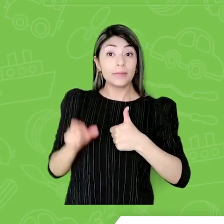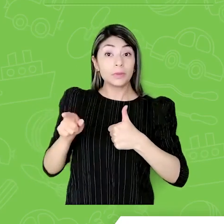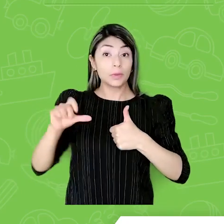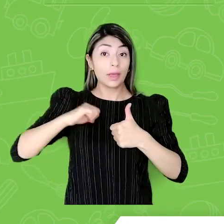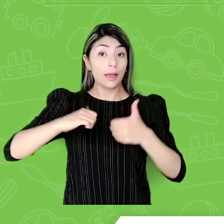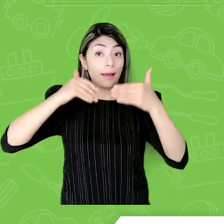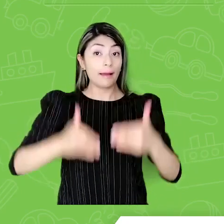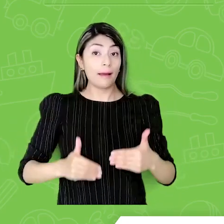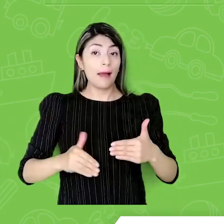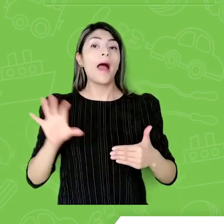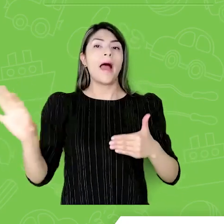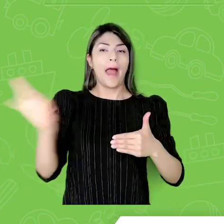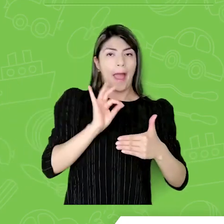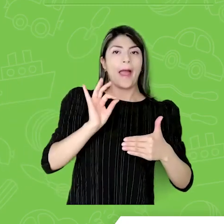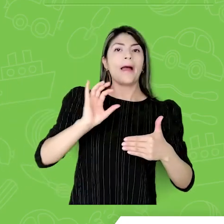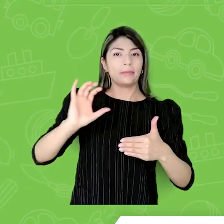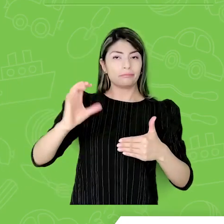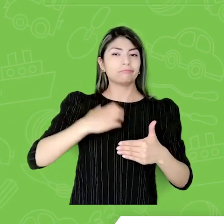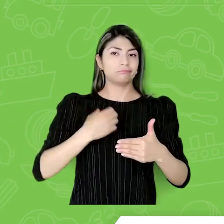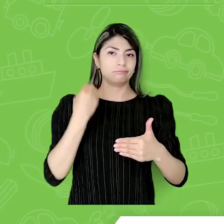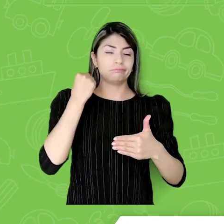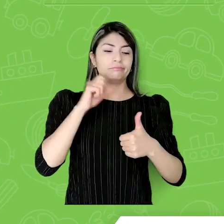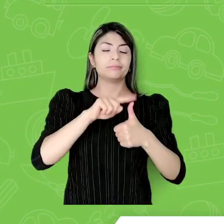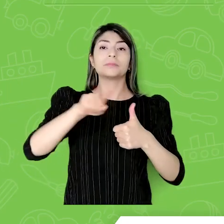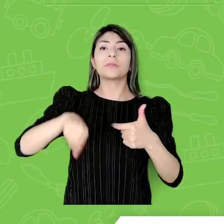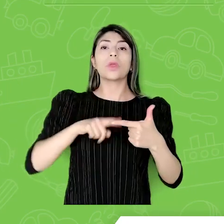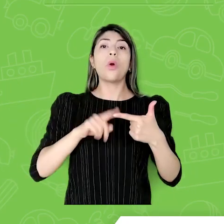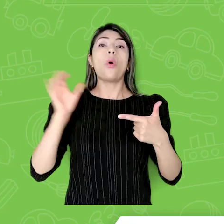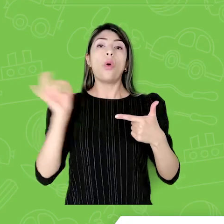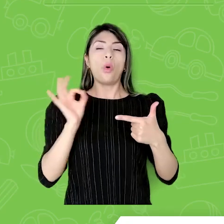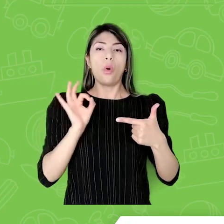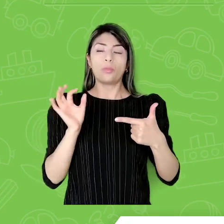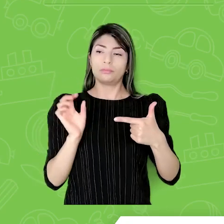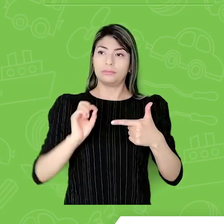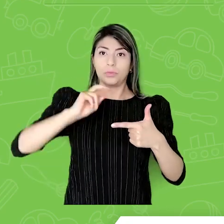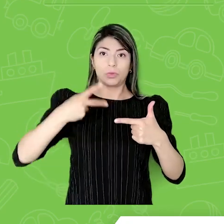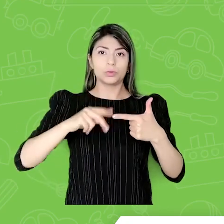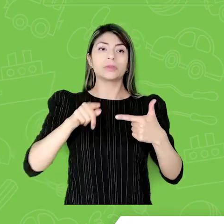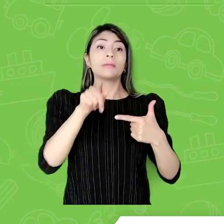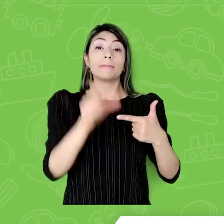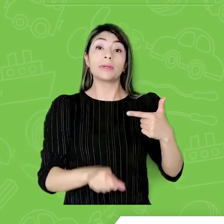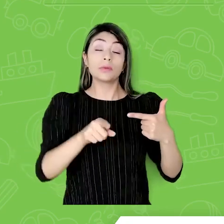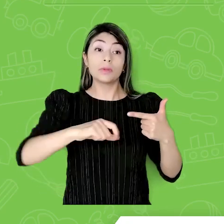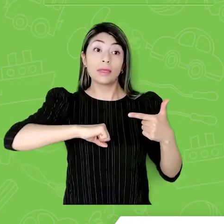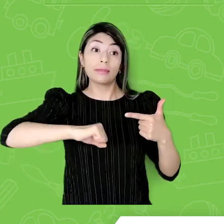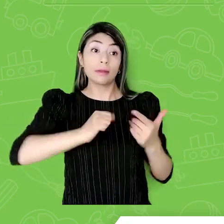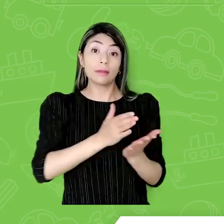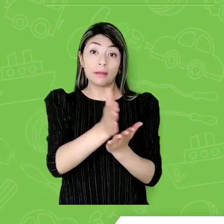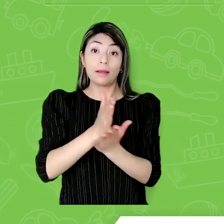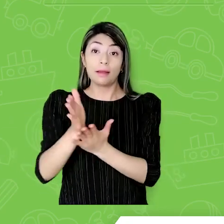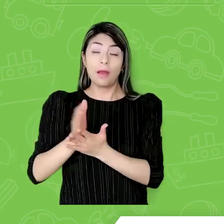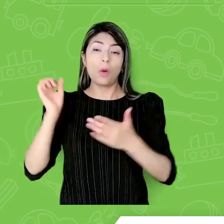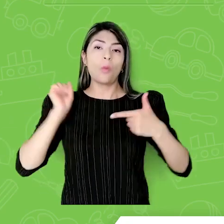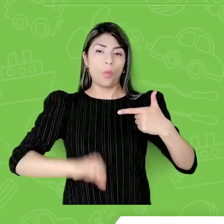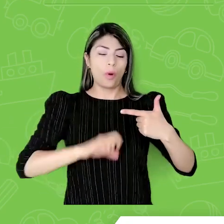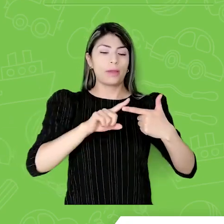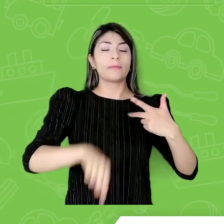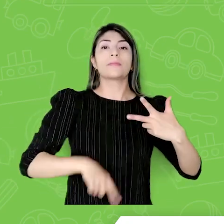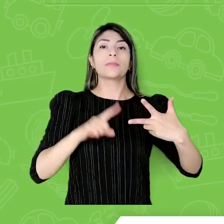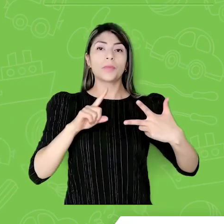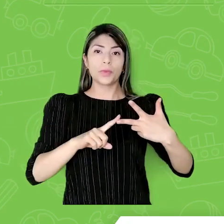aspirante que se encuentre en situación de discapacidad. 2. Con quien tenga derechos en carrera